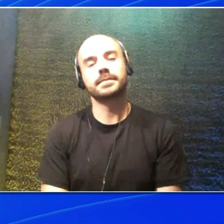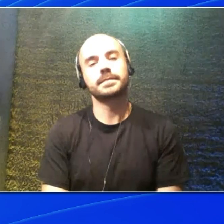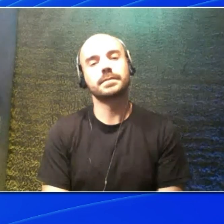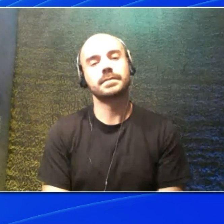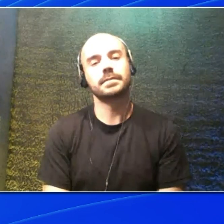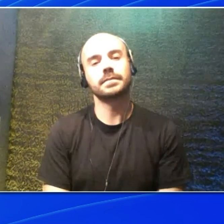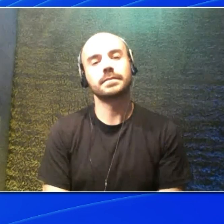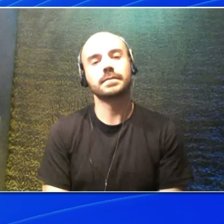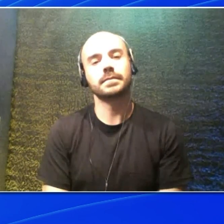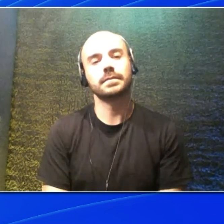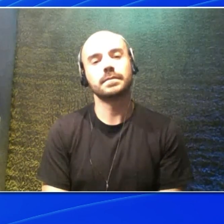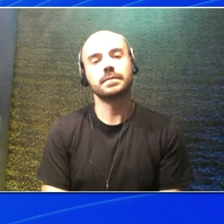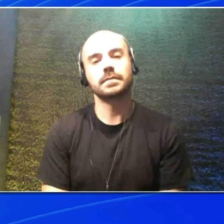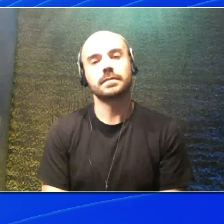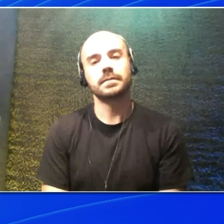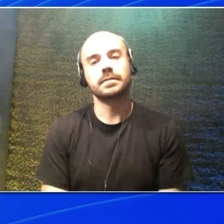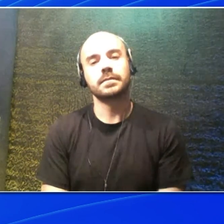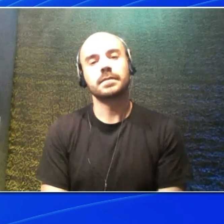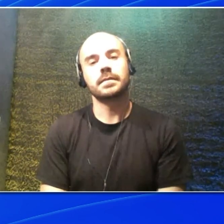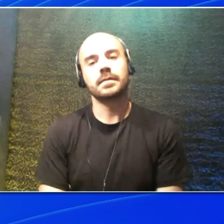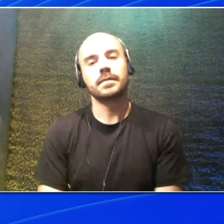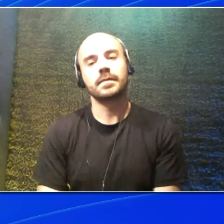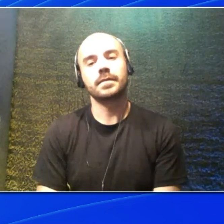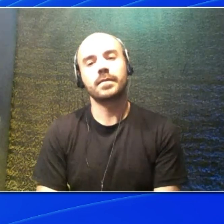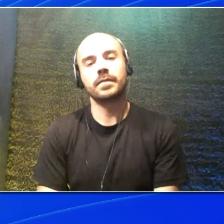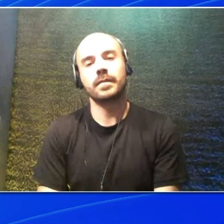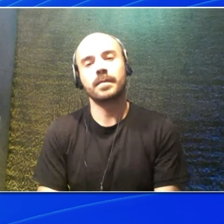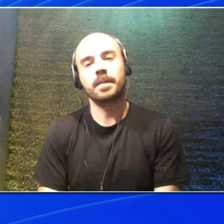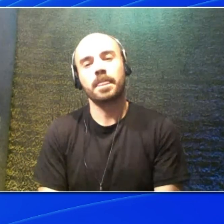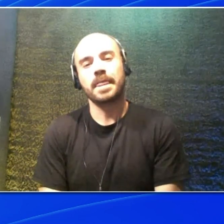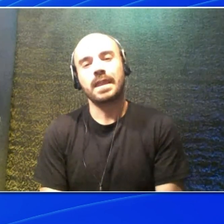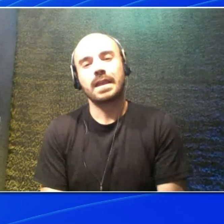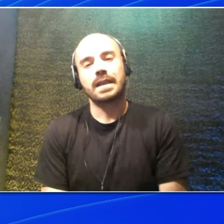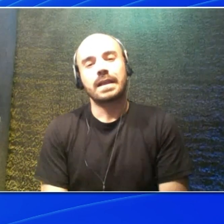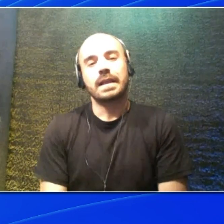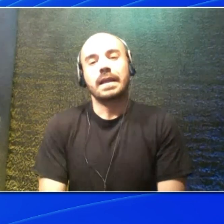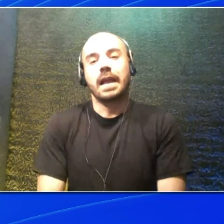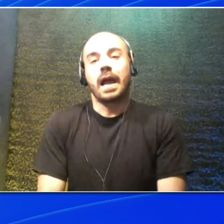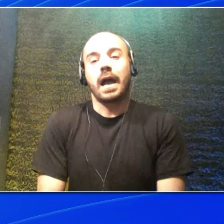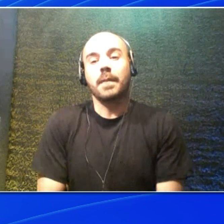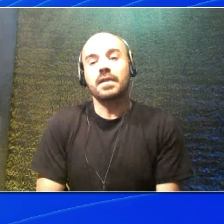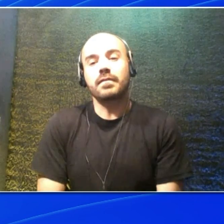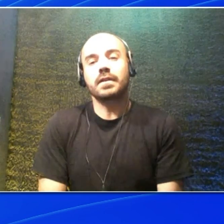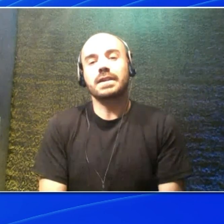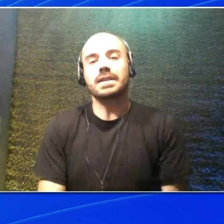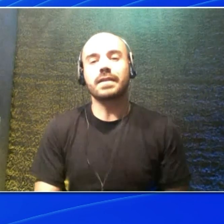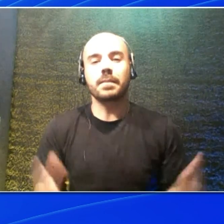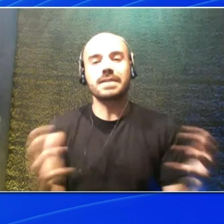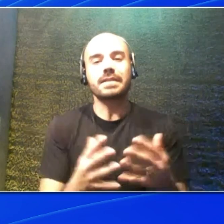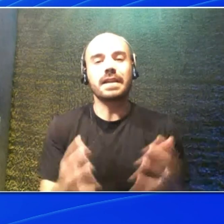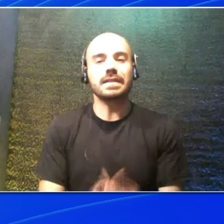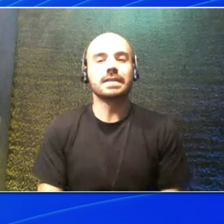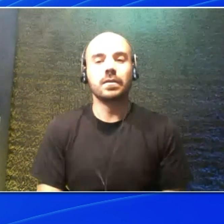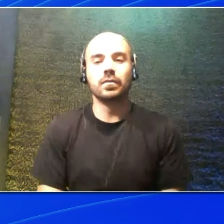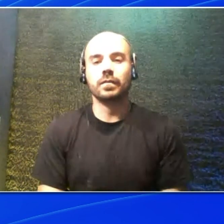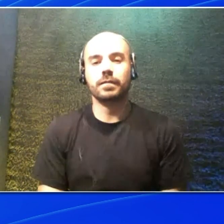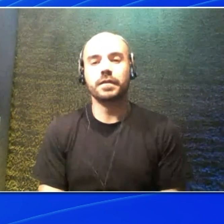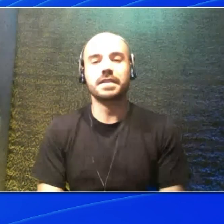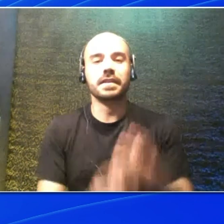Belo Horizonte ou não? Você não pensa nisso? A minha vontade é de ter mais interação física,